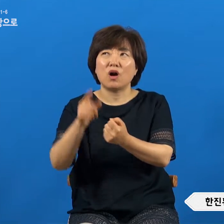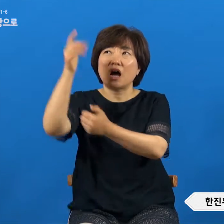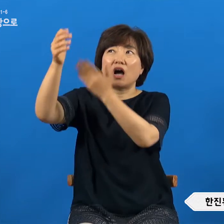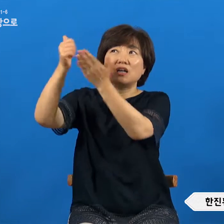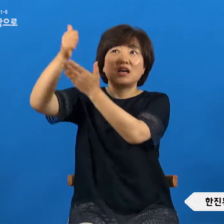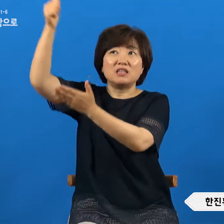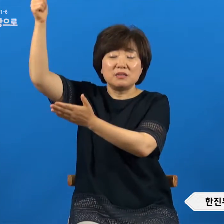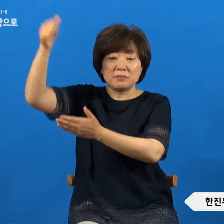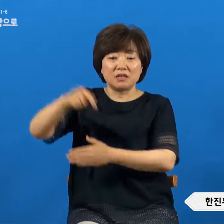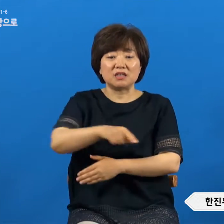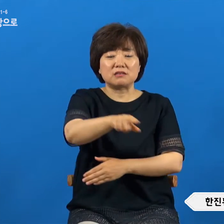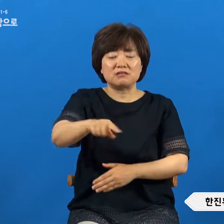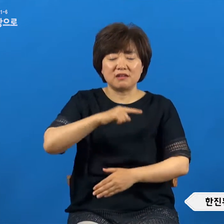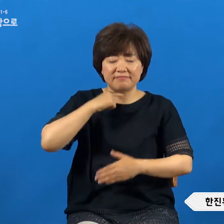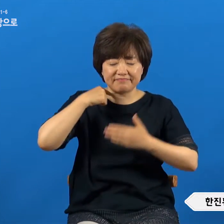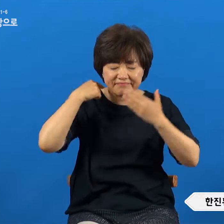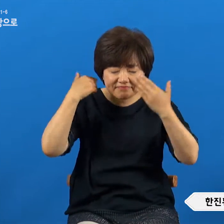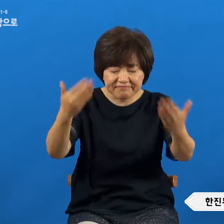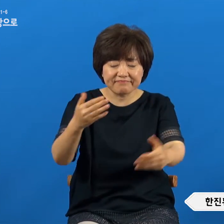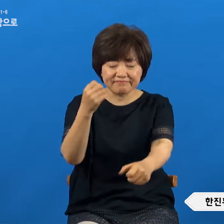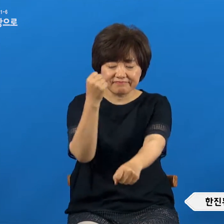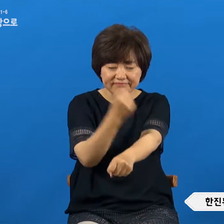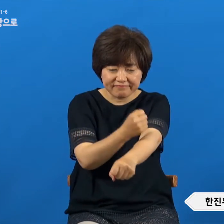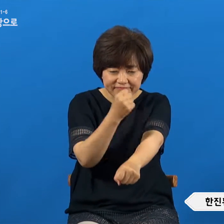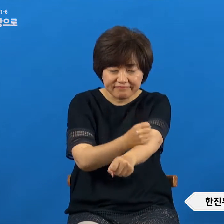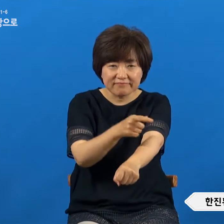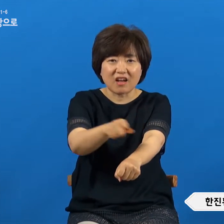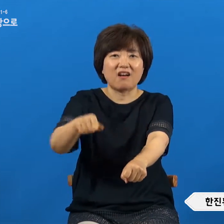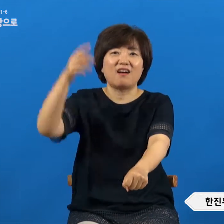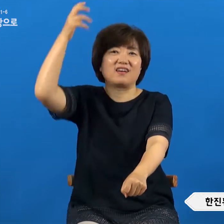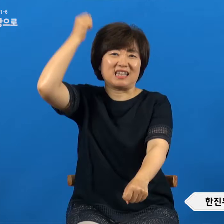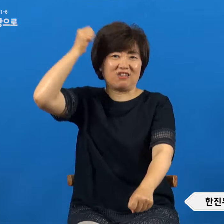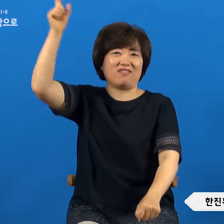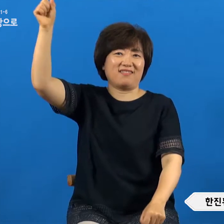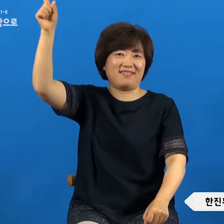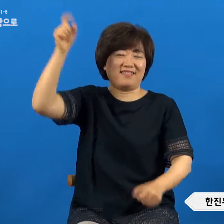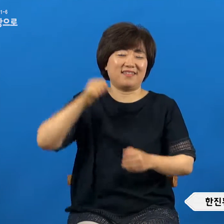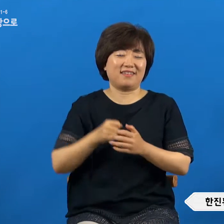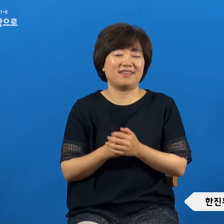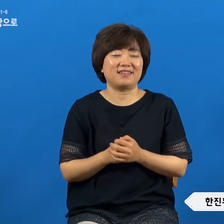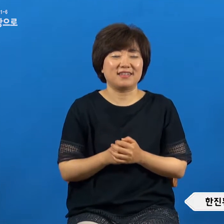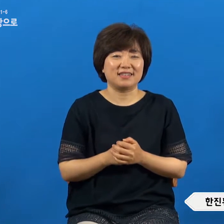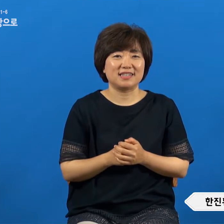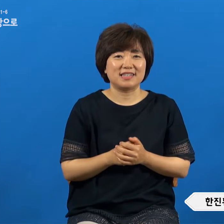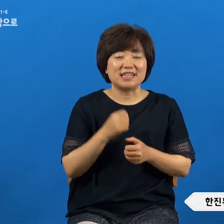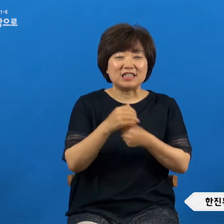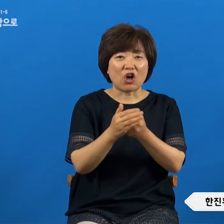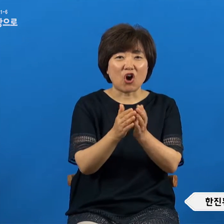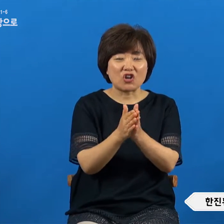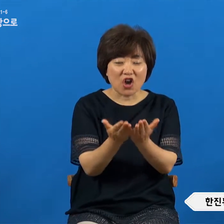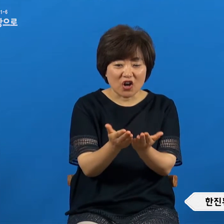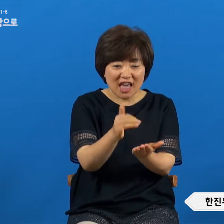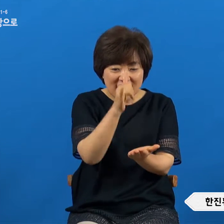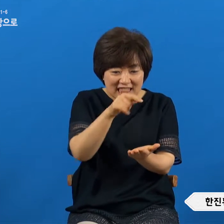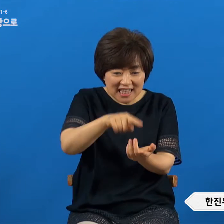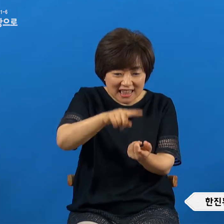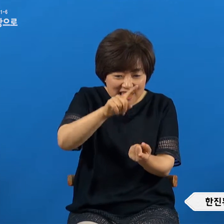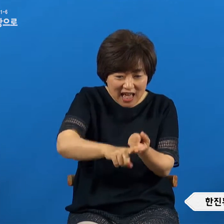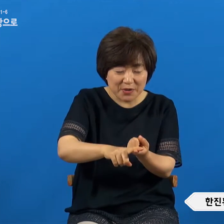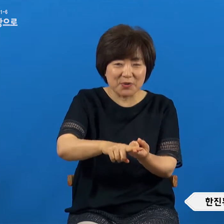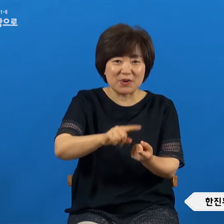그들의 희생과 헌신을 귀하게 보신다, 그 말이겠죠. 성경에 기록된 이대로